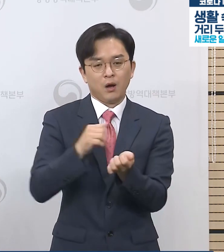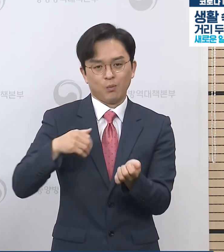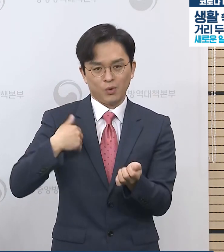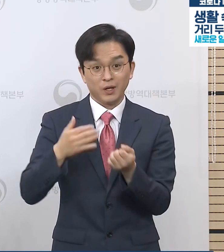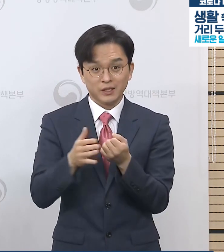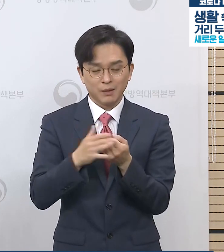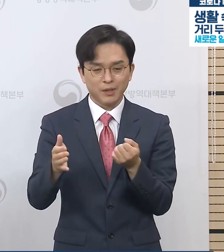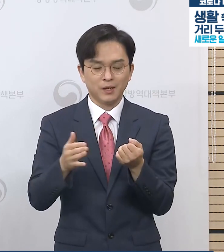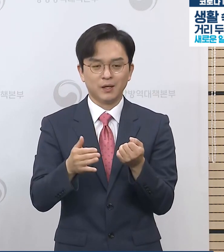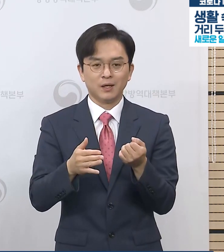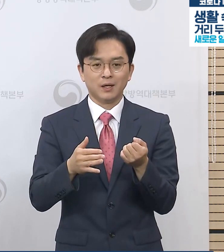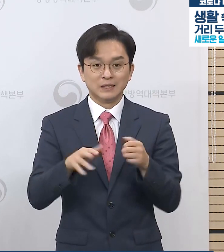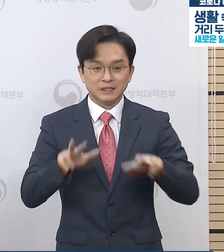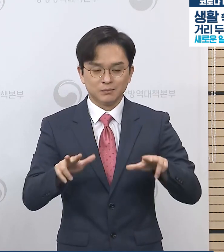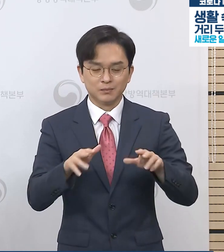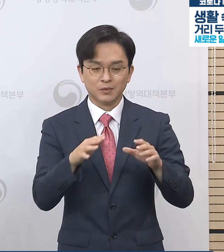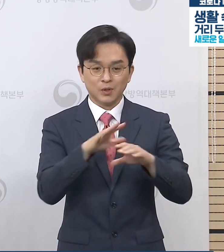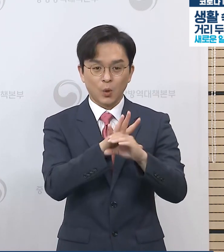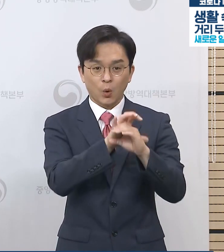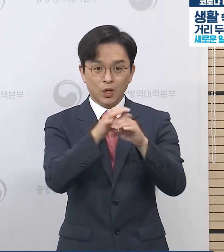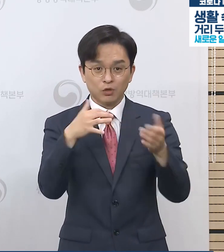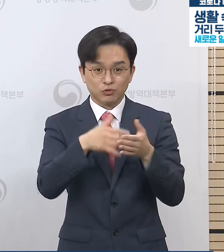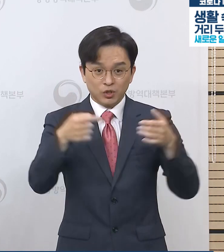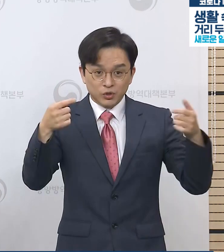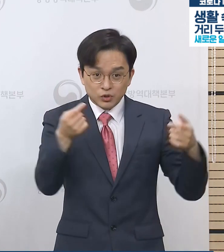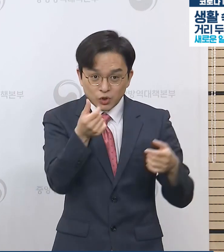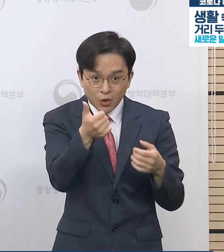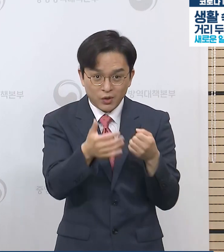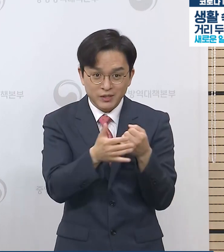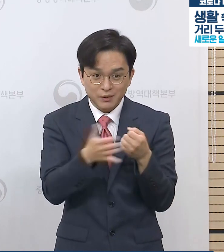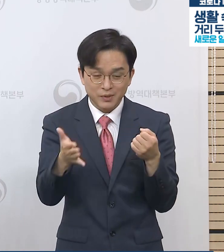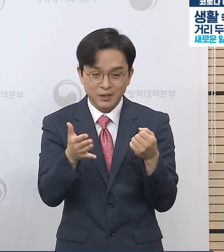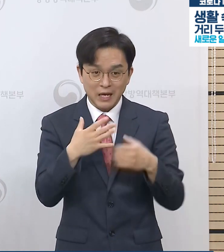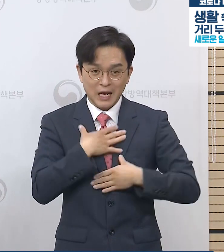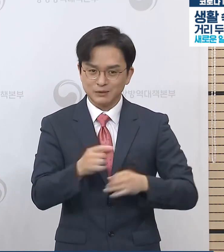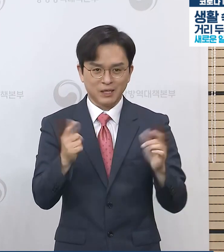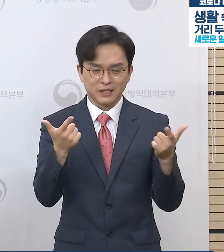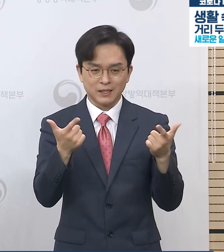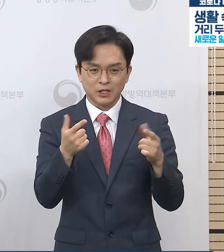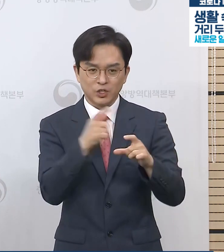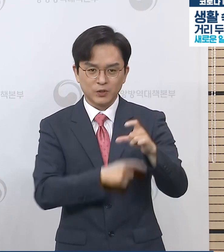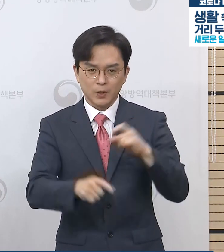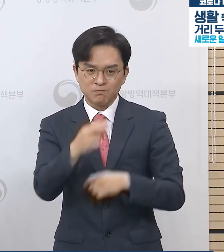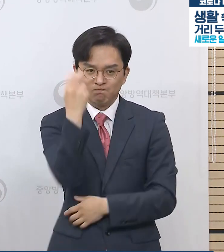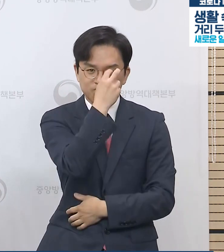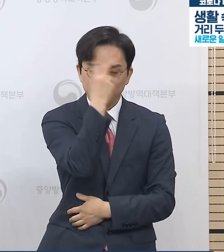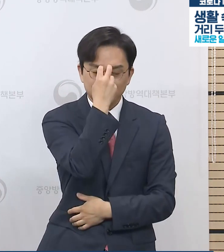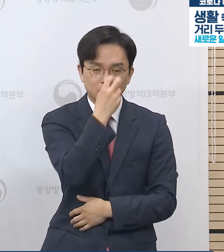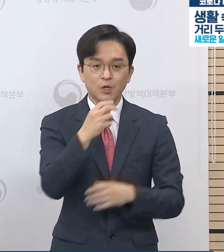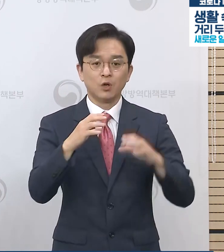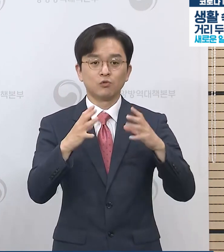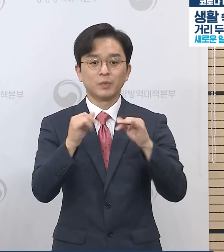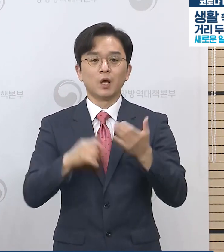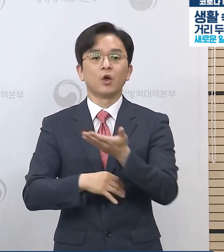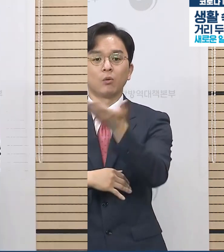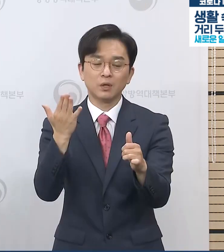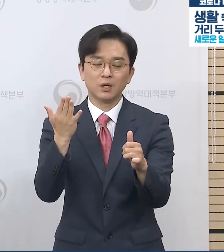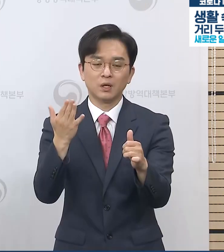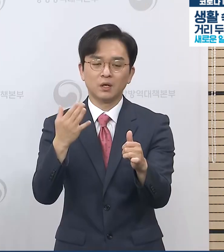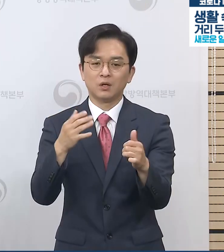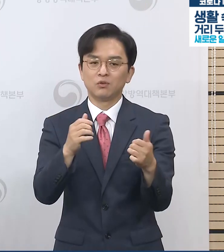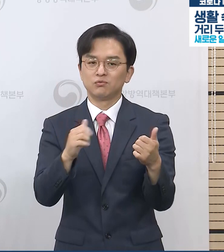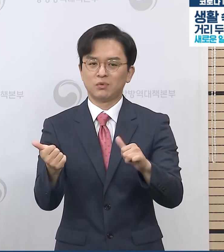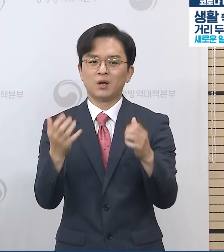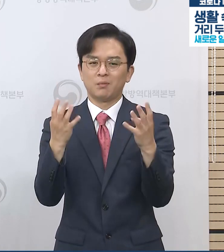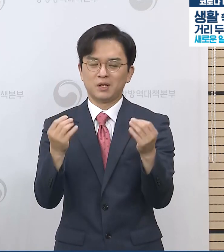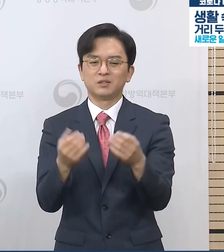방역당국으로서 최선을 다하겠고 우리 모두 방심하지 않고 실천하는 인내가 필요한 시기입니다.